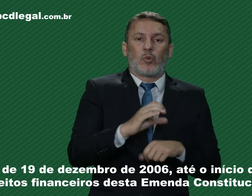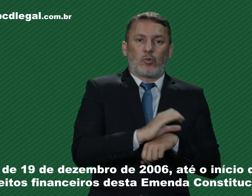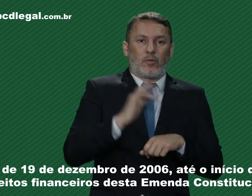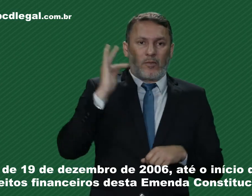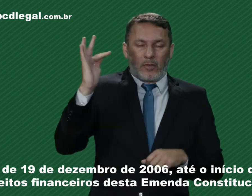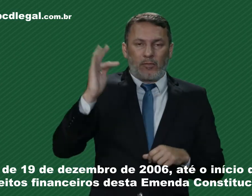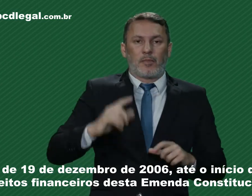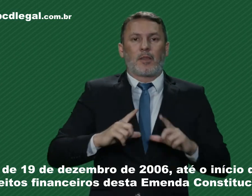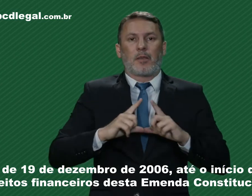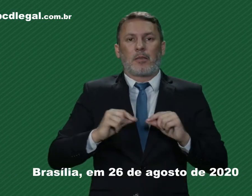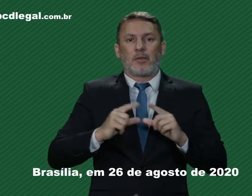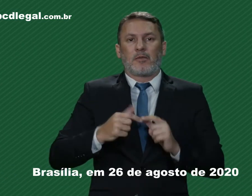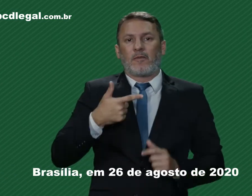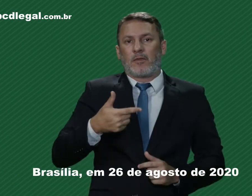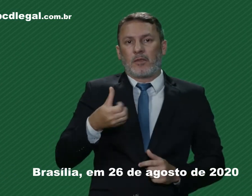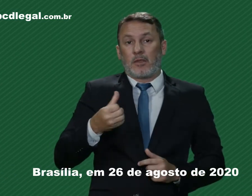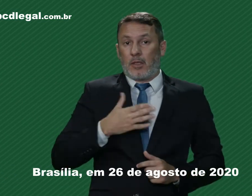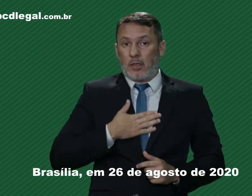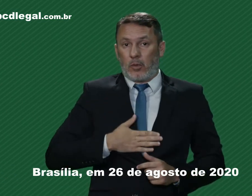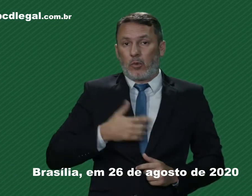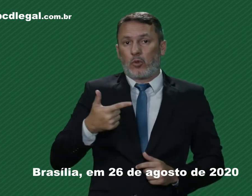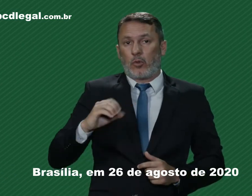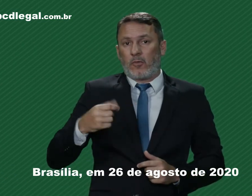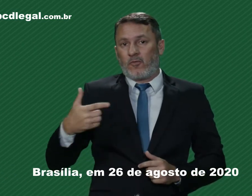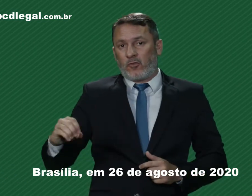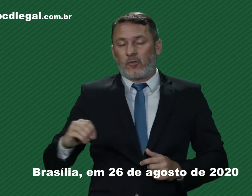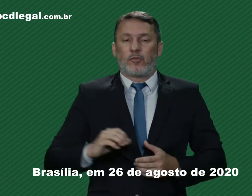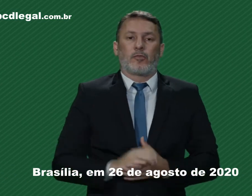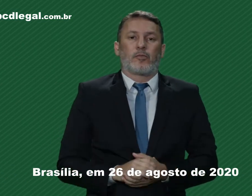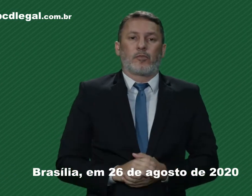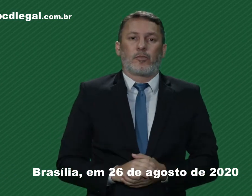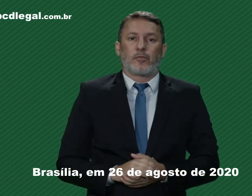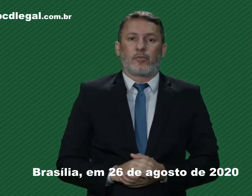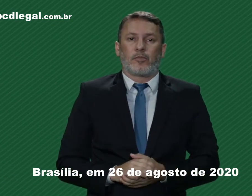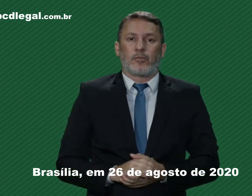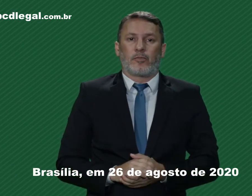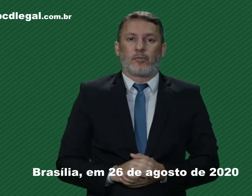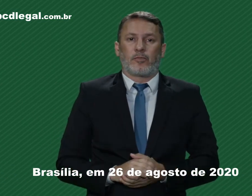desta Emenda Constitucional. Brasília, 26 de agosto de 2020.